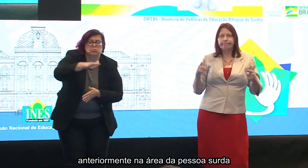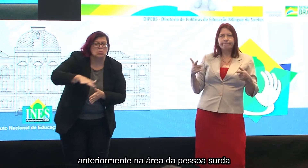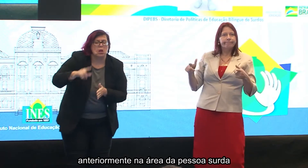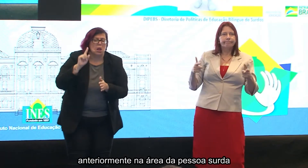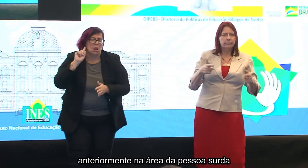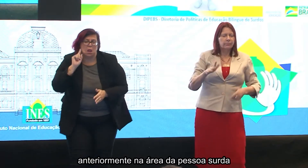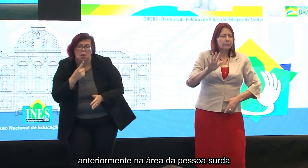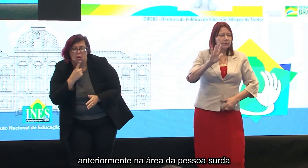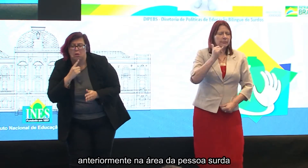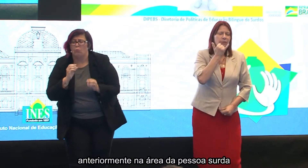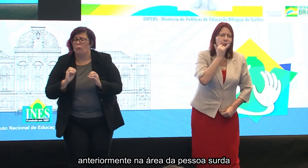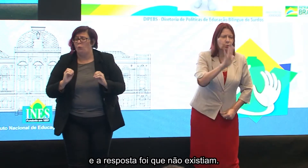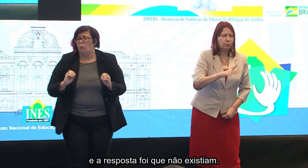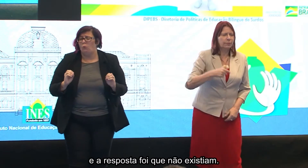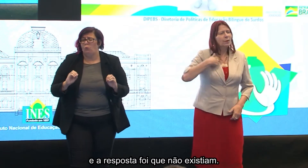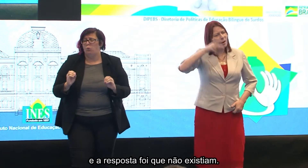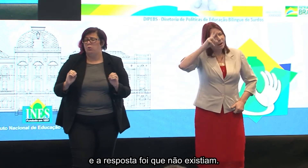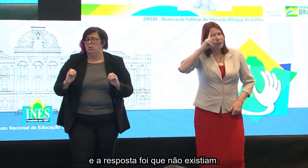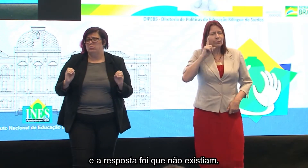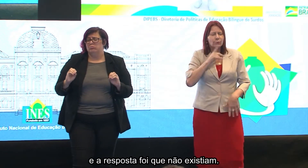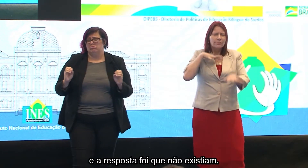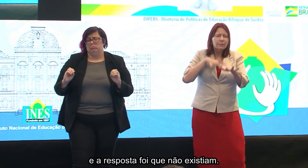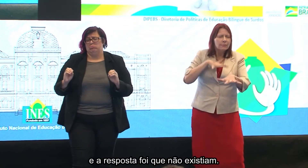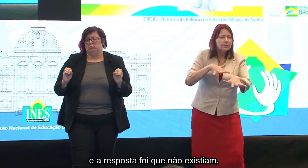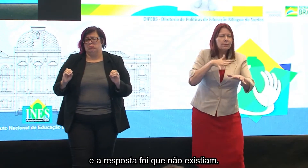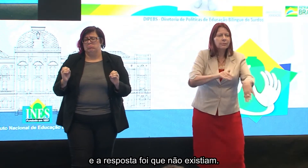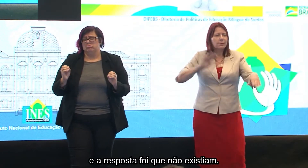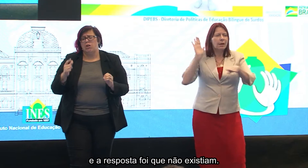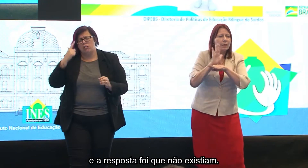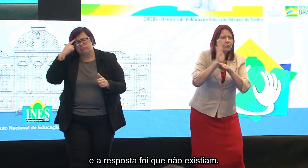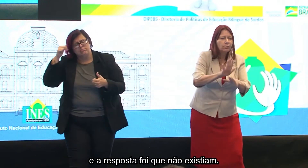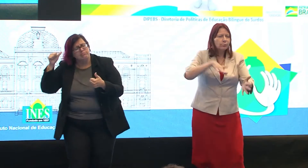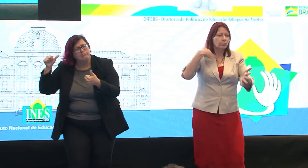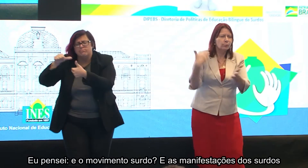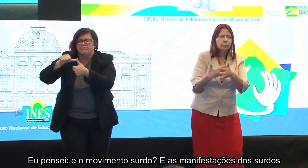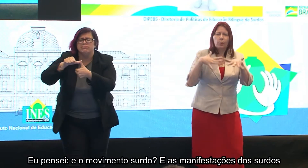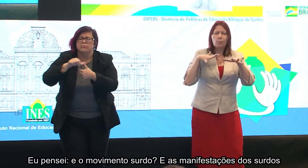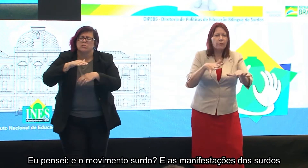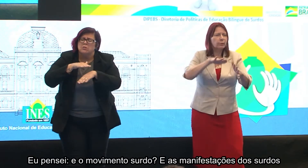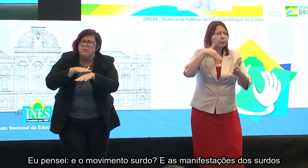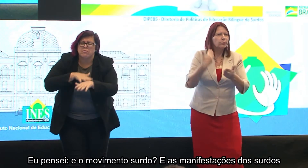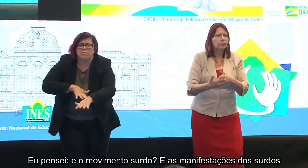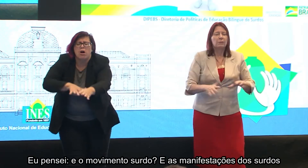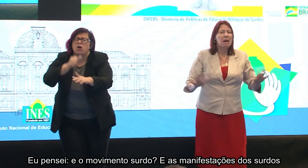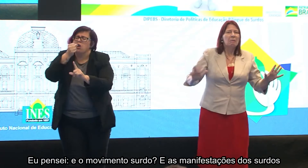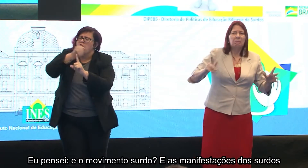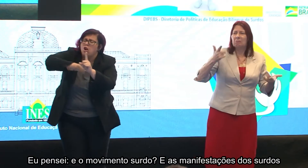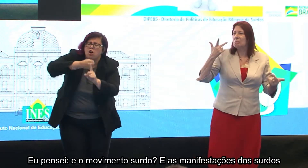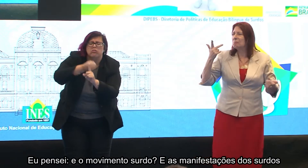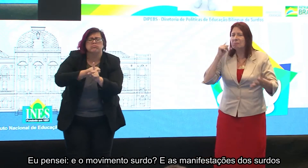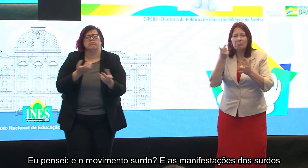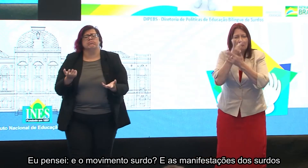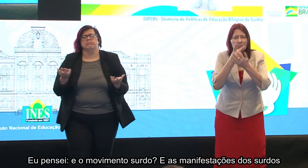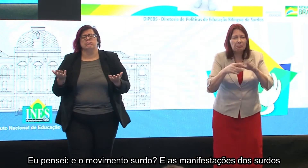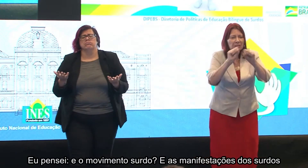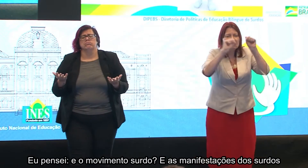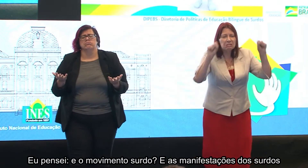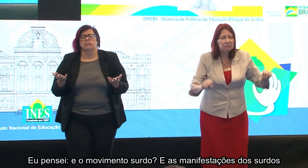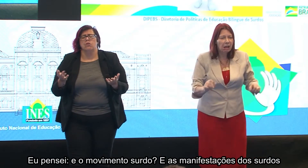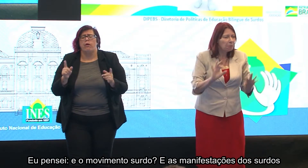da pessoa surda. E a resposta foi que não existiam. E eu pensei, e o movimento surdo? E as manifestações